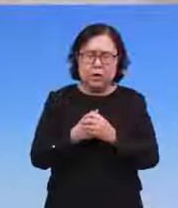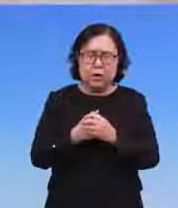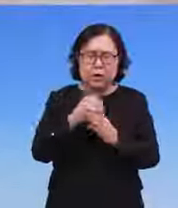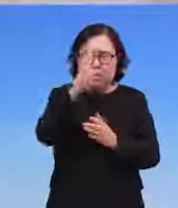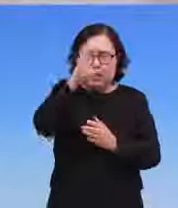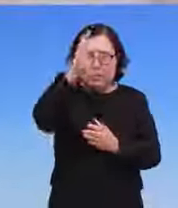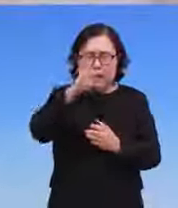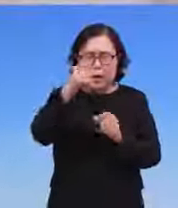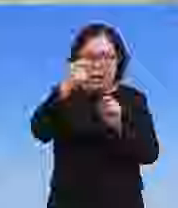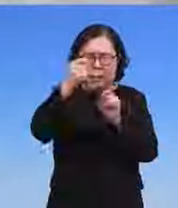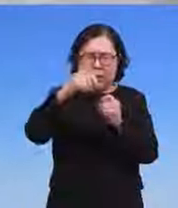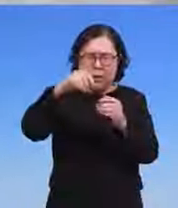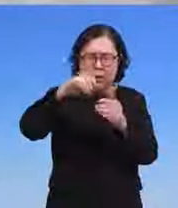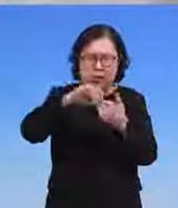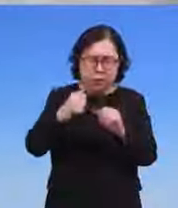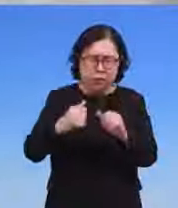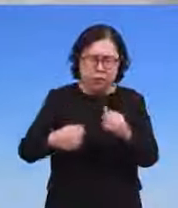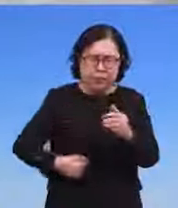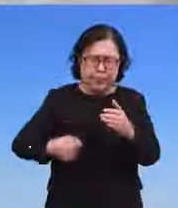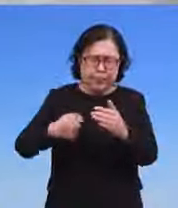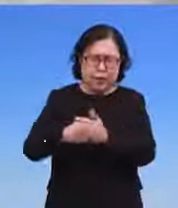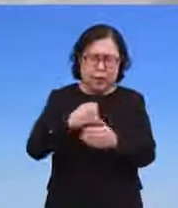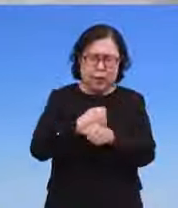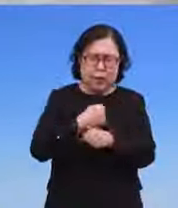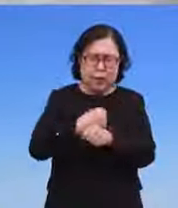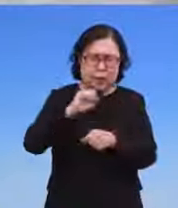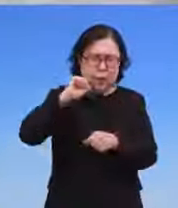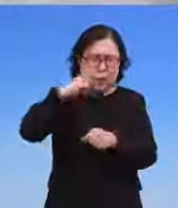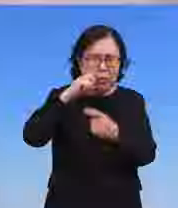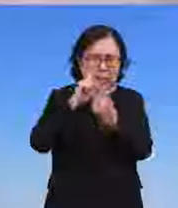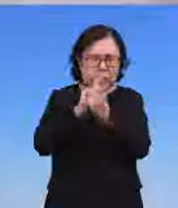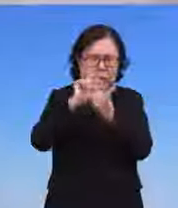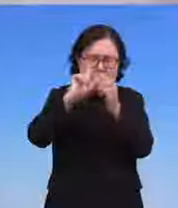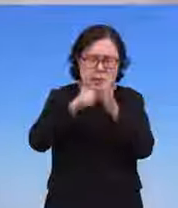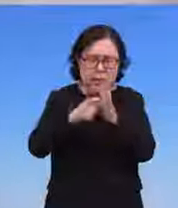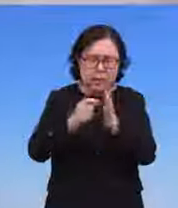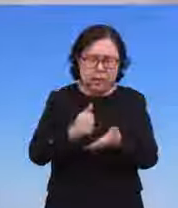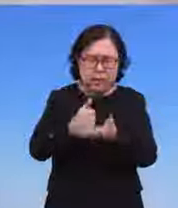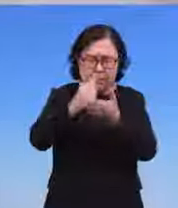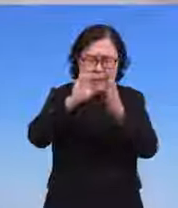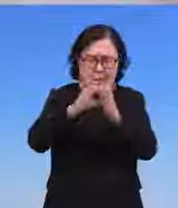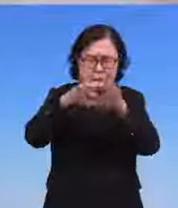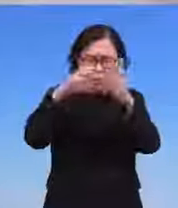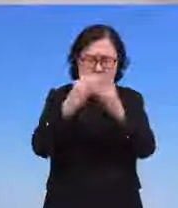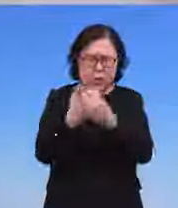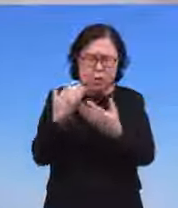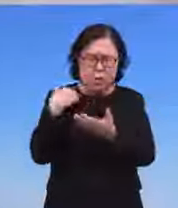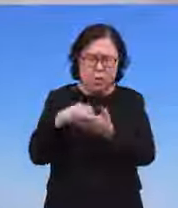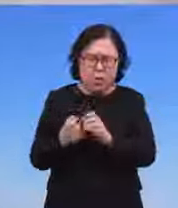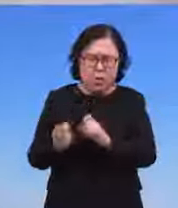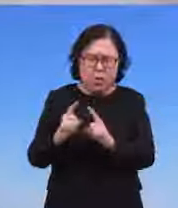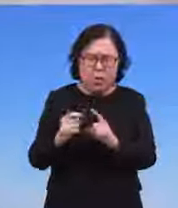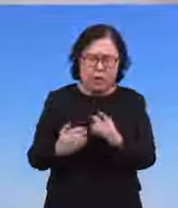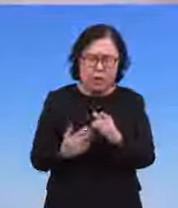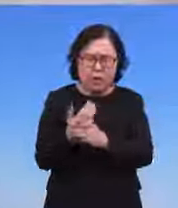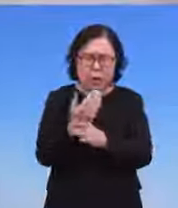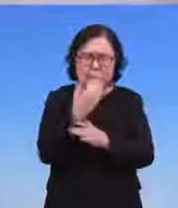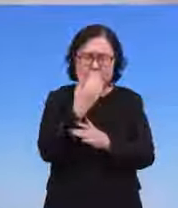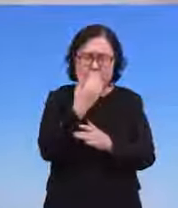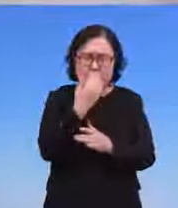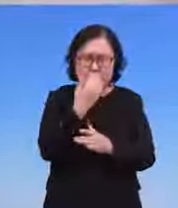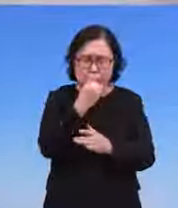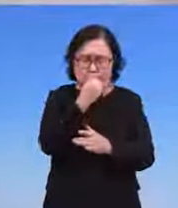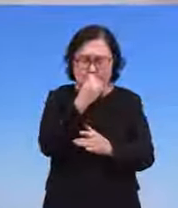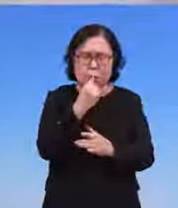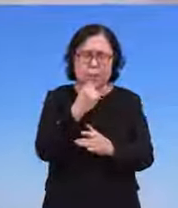다 십자가 앞에서 죽기로 결단하며 어려움을 만난 이 시대를 섬길 때 온전한 회복이 일어날